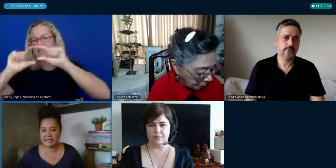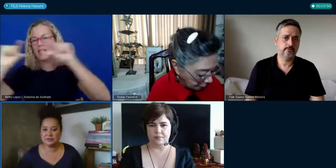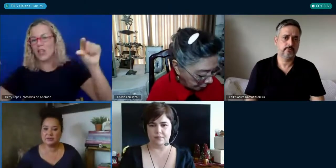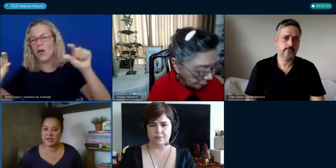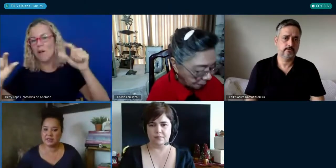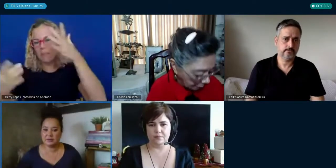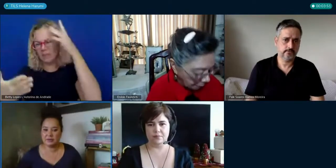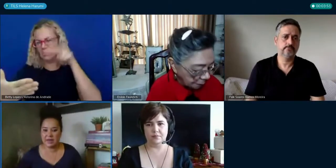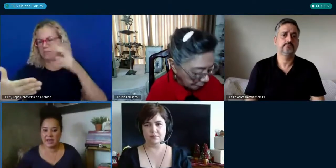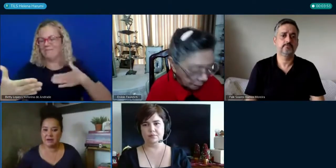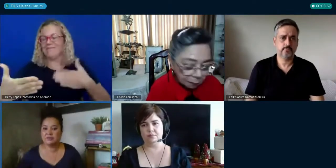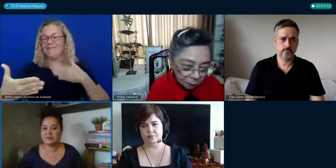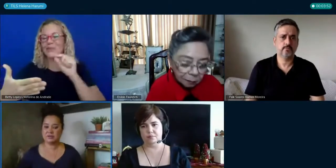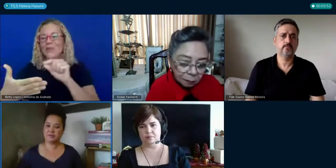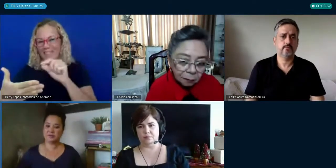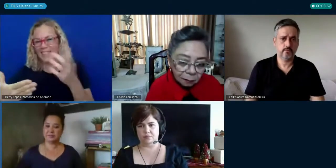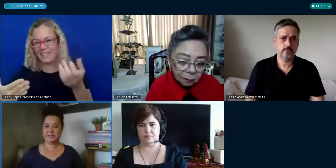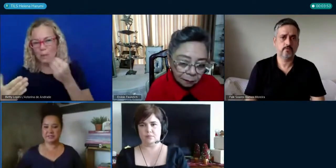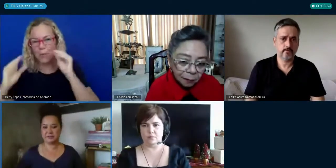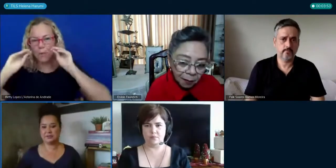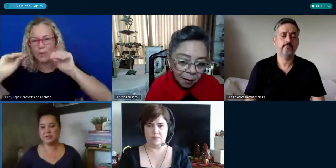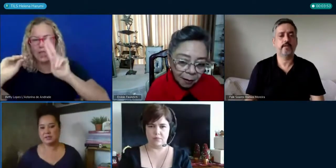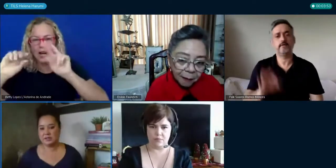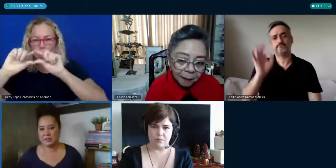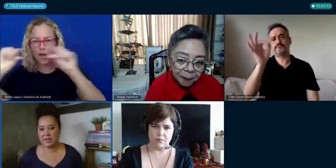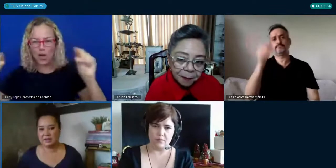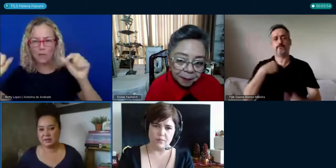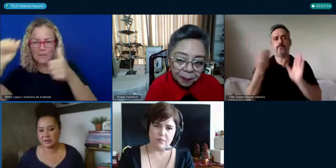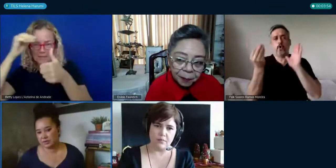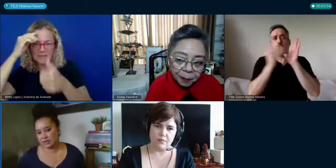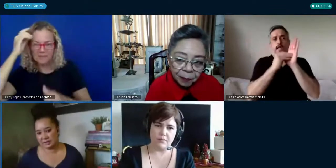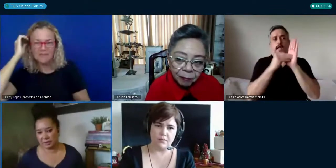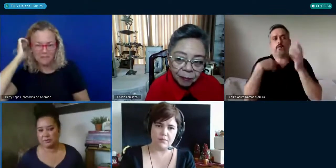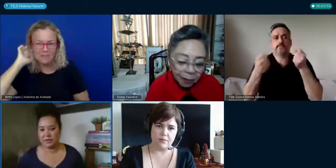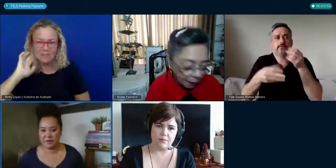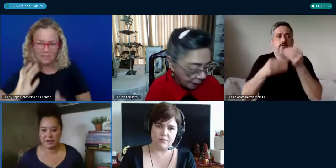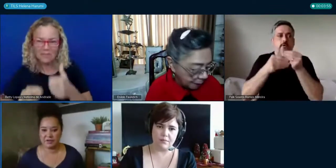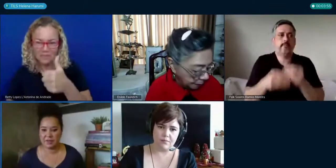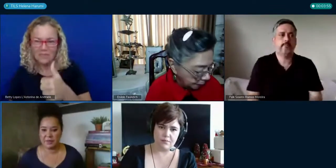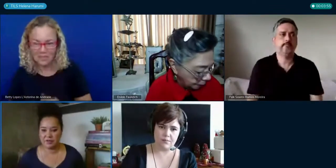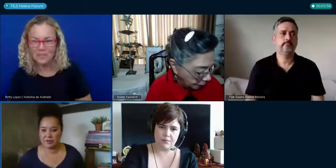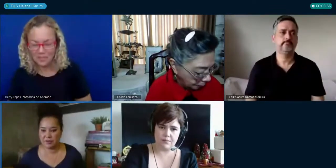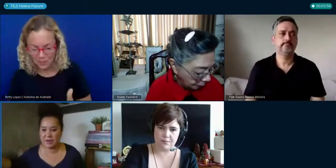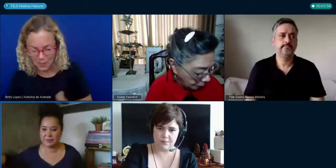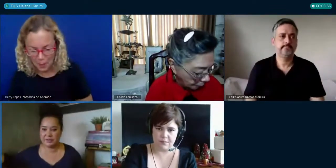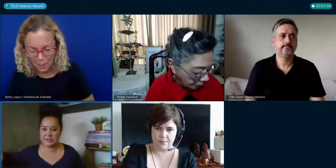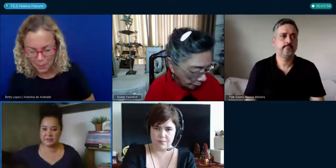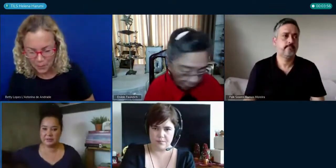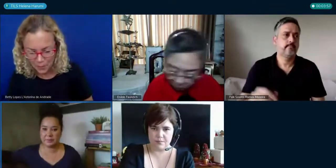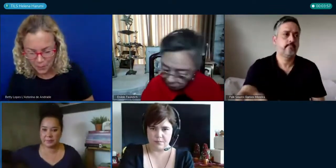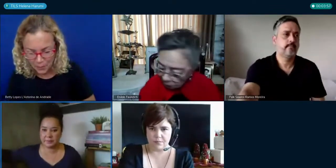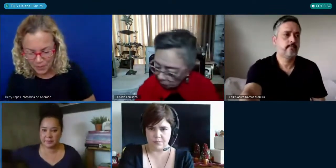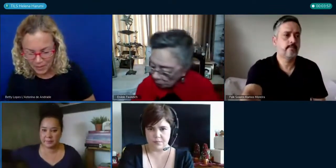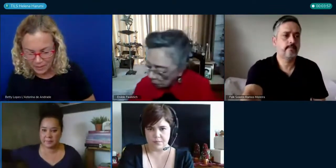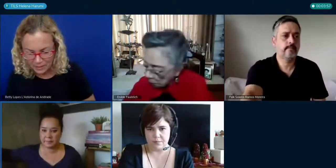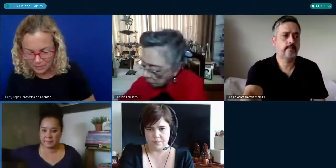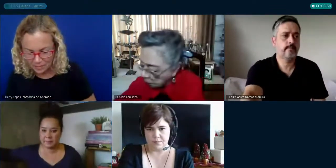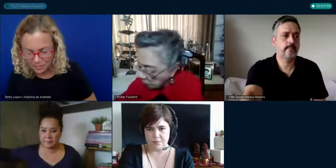quem está lendo, aquilo não é algo tão implícito, né? Então, a sugestão, novamente, também de colocar por escrito.